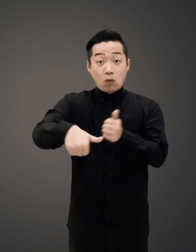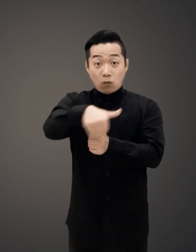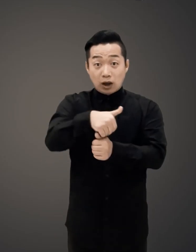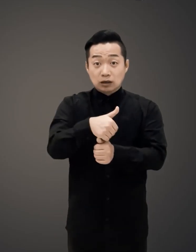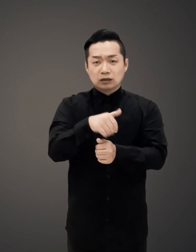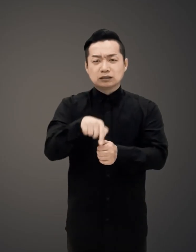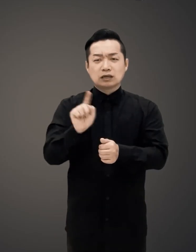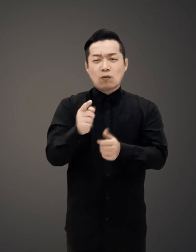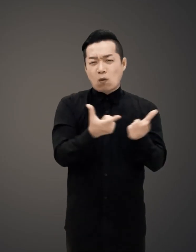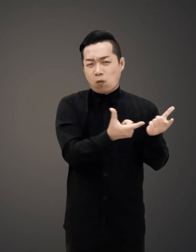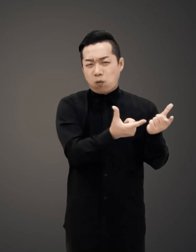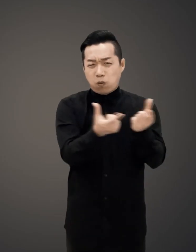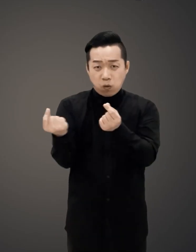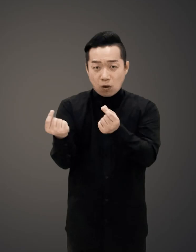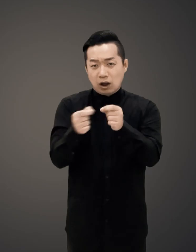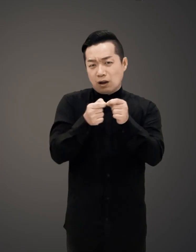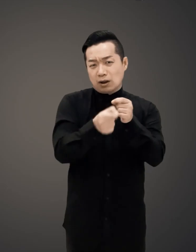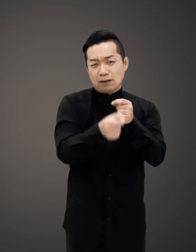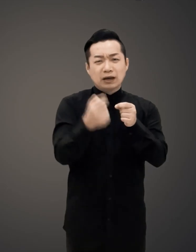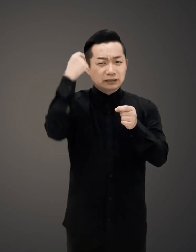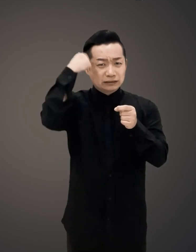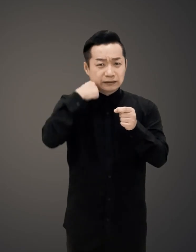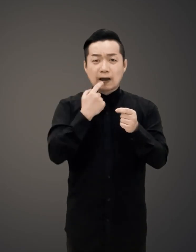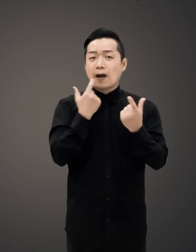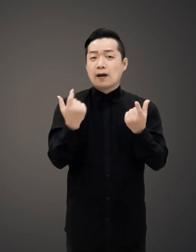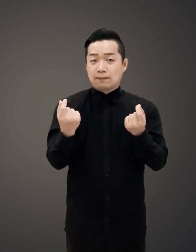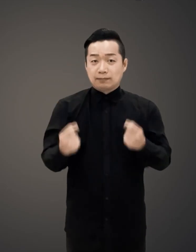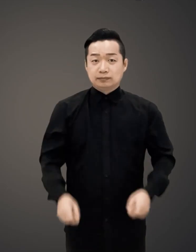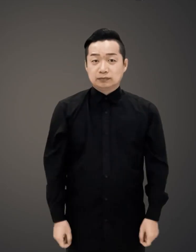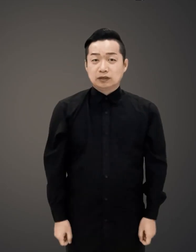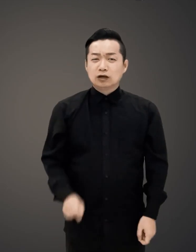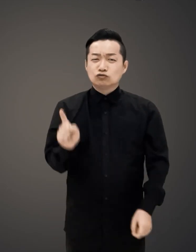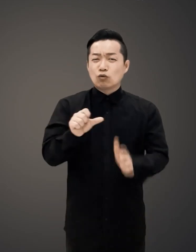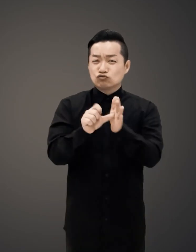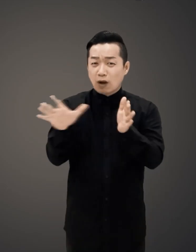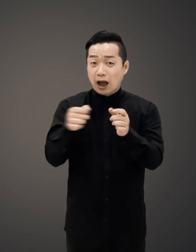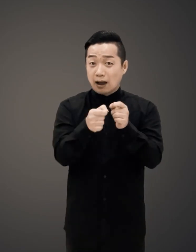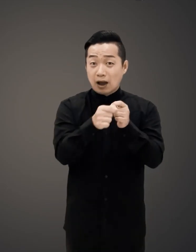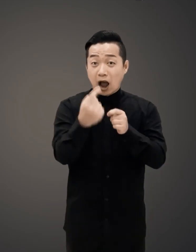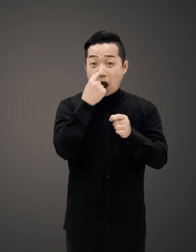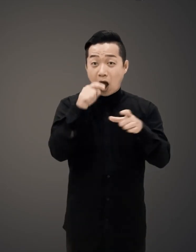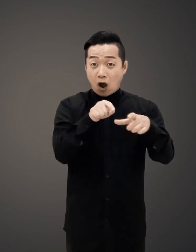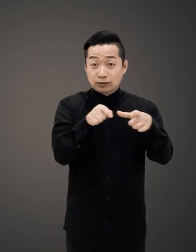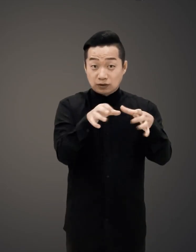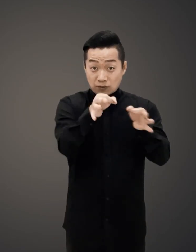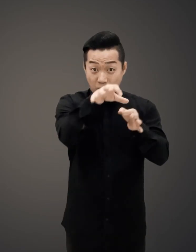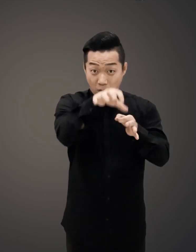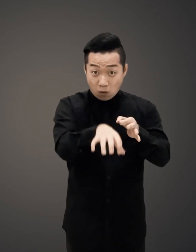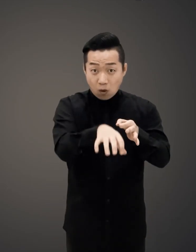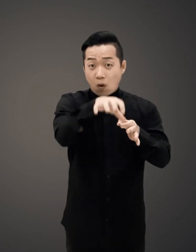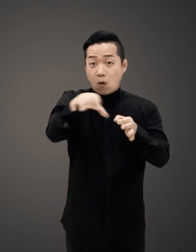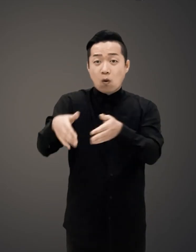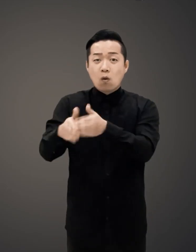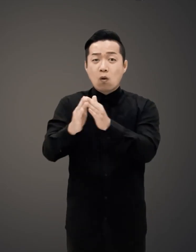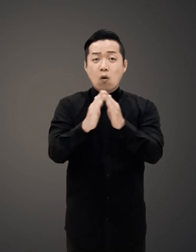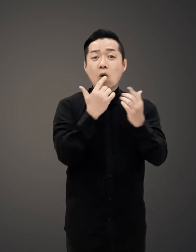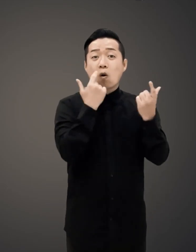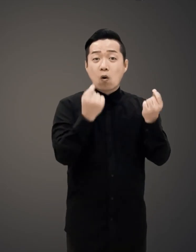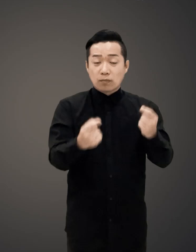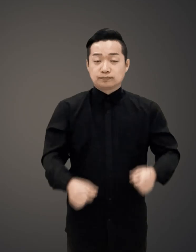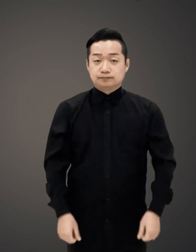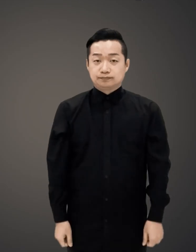전반이 프랜차이즈화 되어가고 있다는 느낌이 큽니다. 유명한 프랜차이즈 커피 전문점이 도시 이곳저곳에